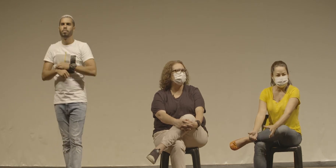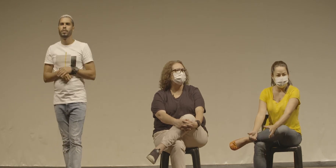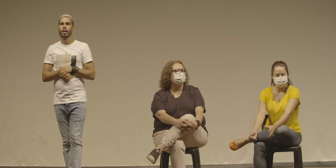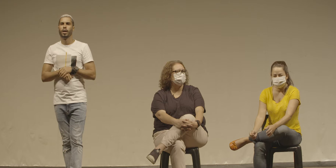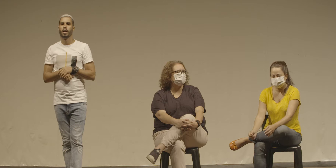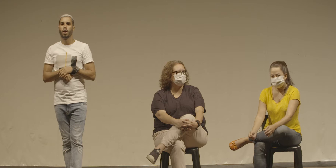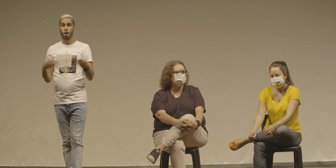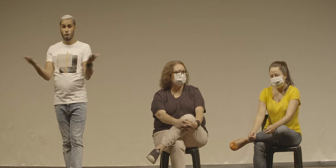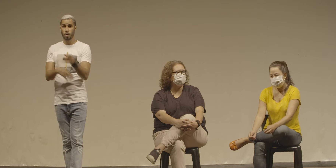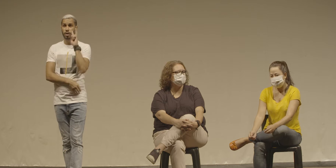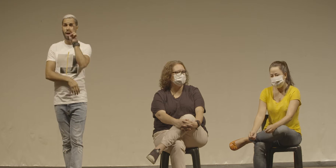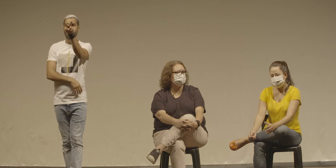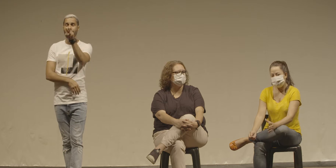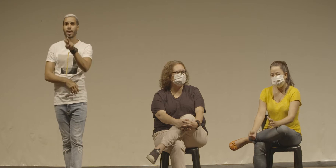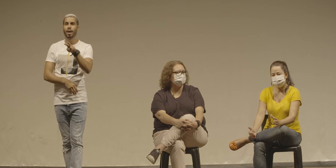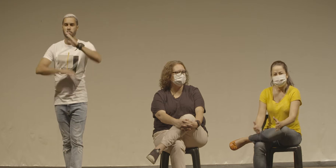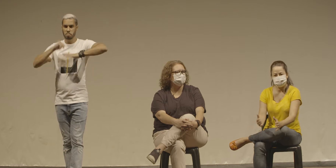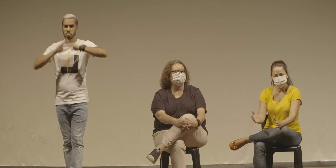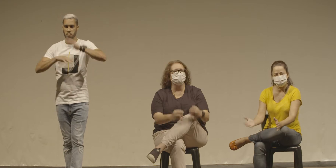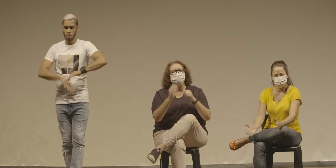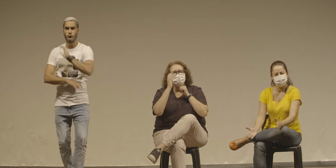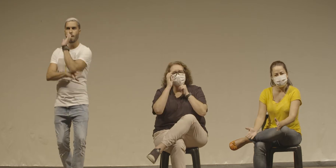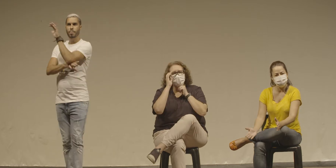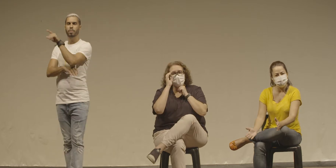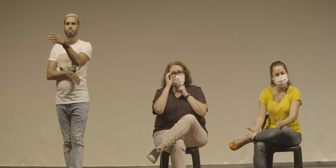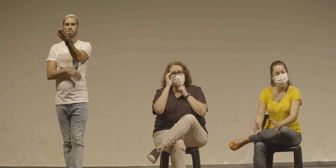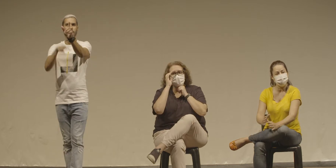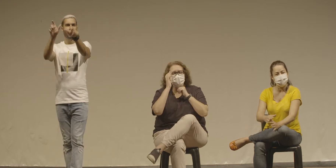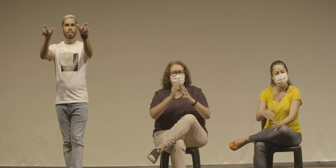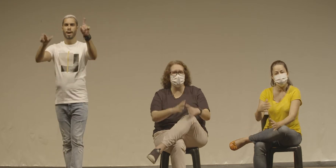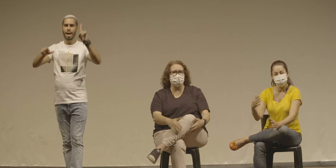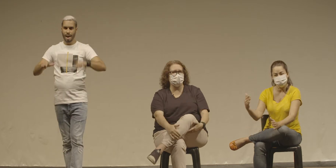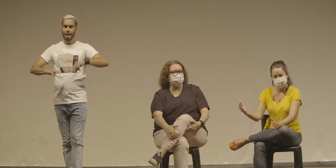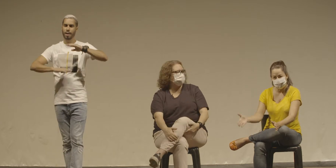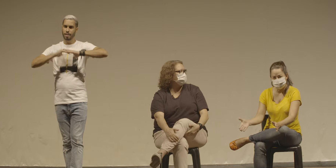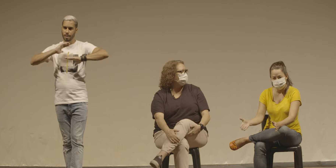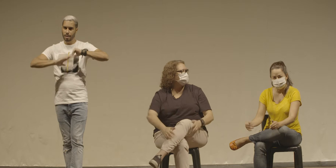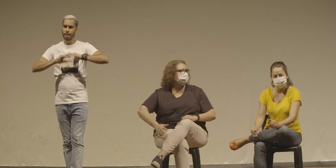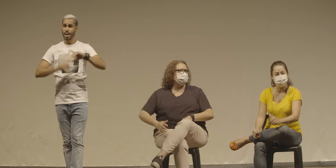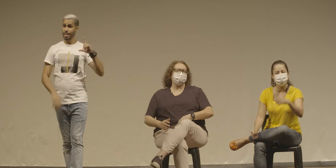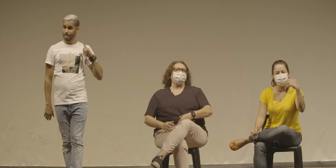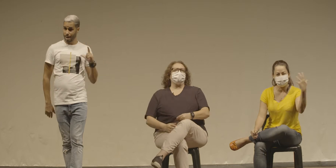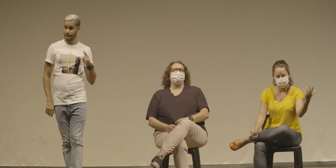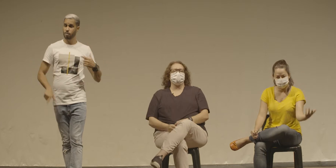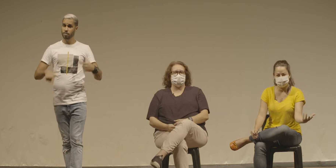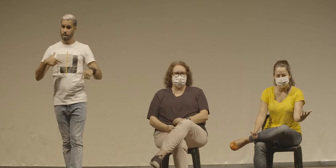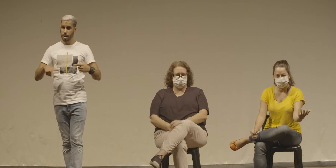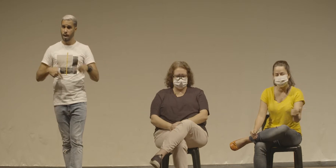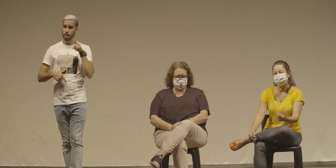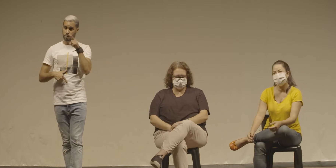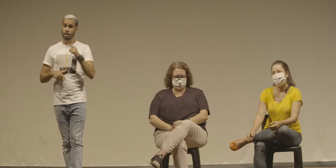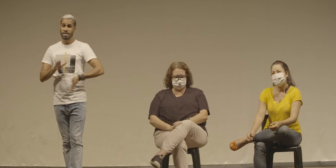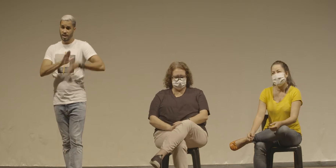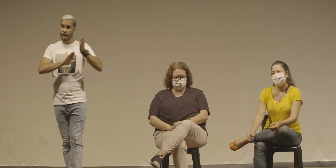vê uma atleta, elas são atletas profissionais, elas trabalham, elas têm uma jornada de trabalho, elas viajam a